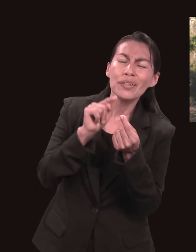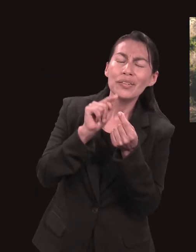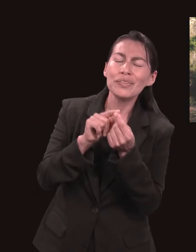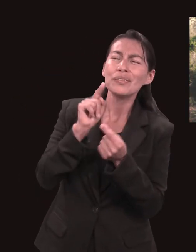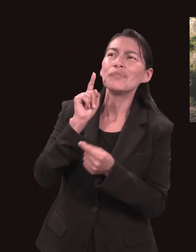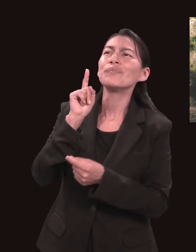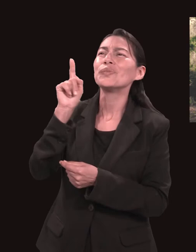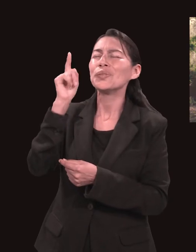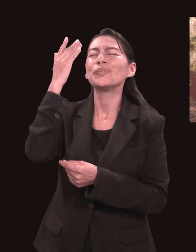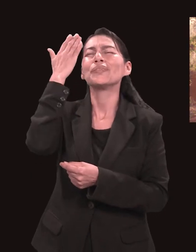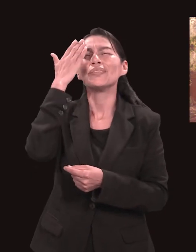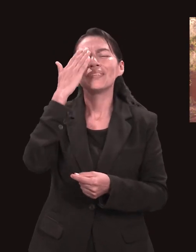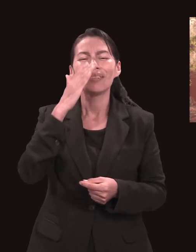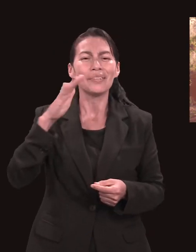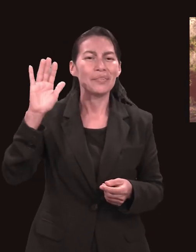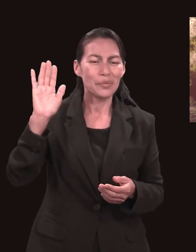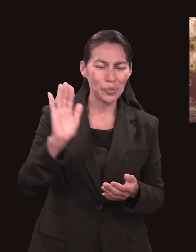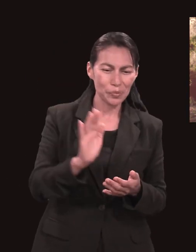mundo